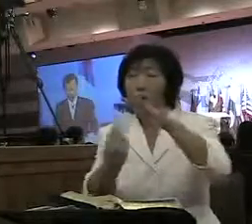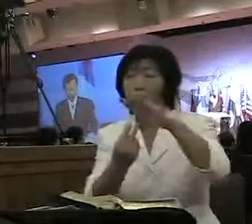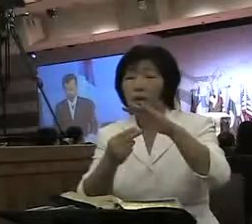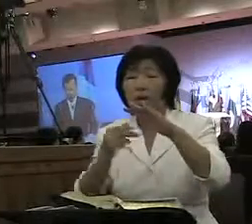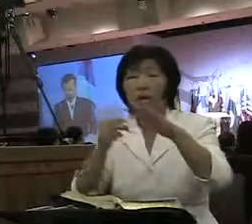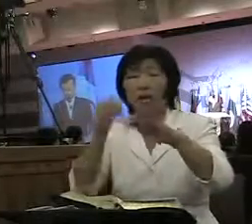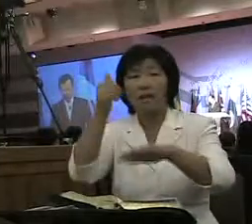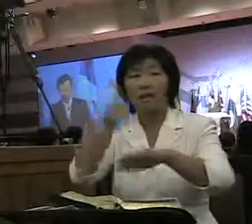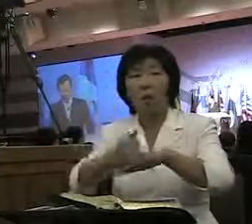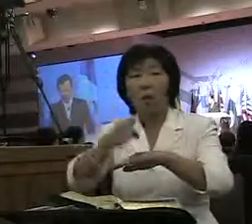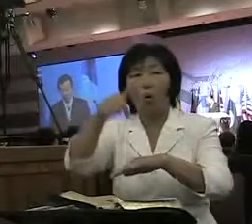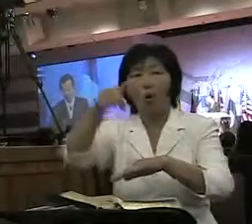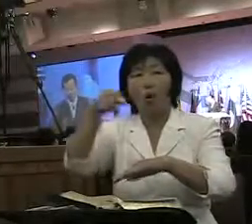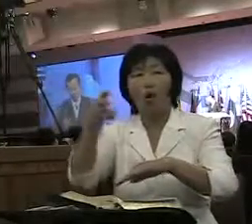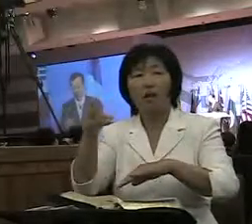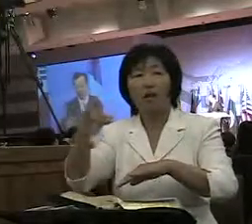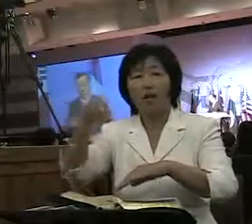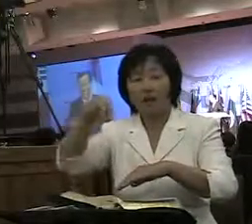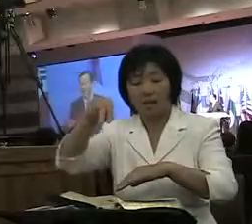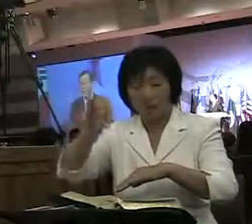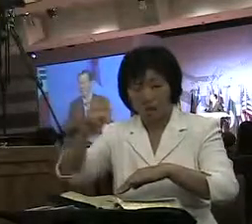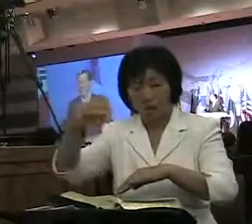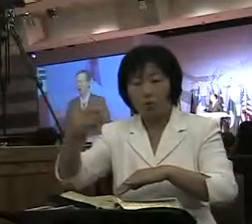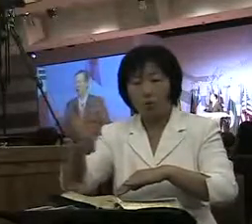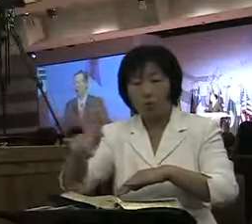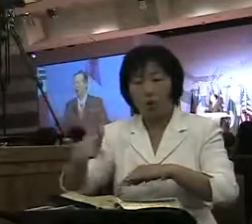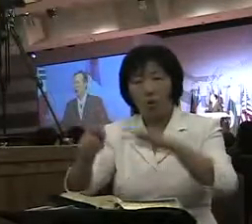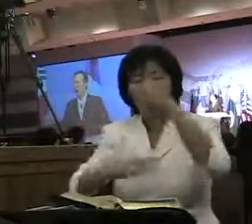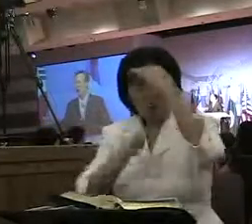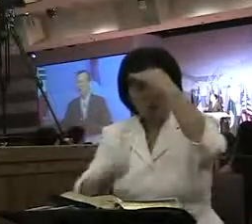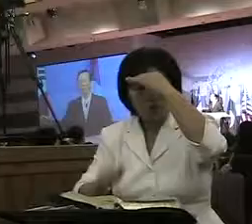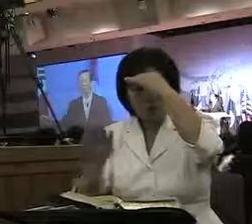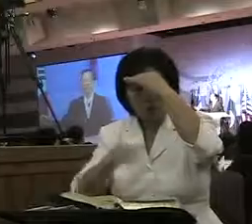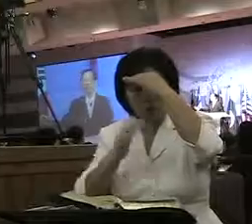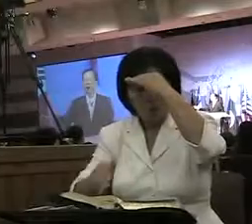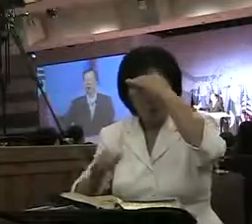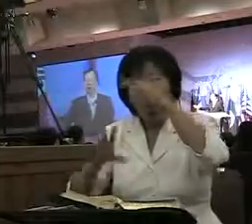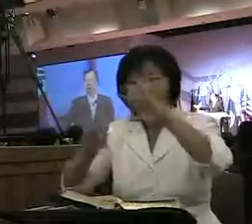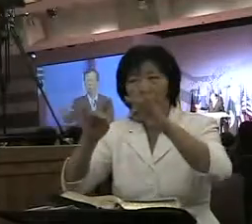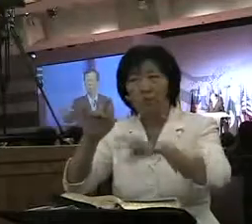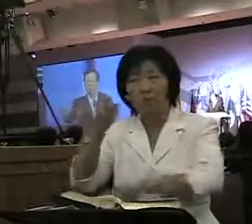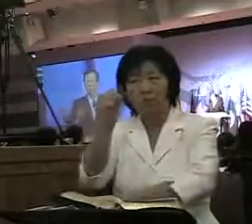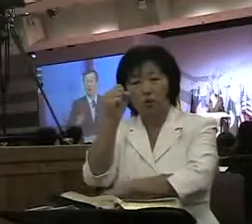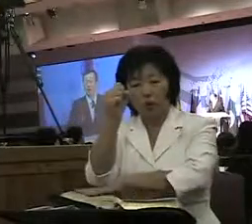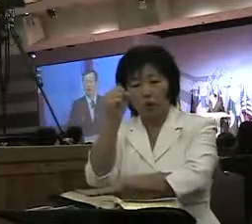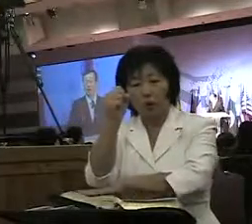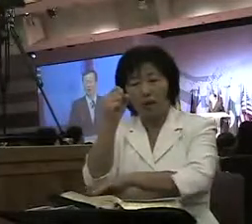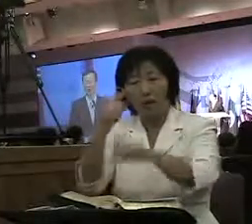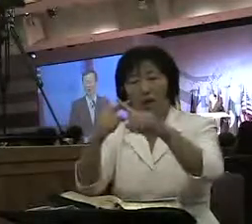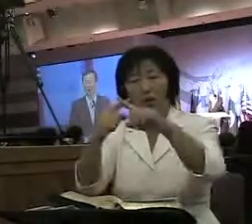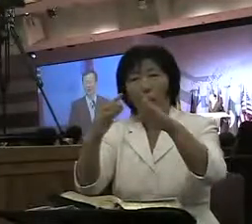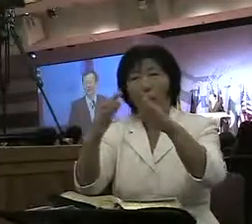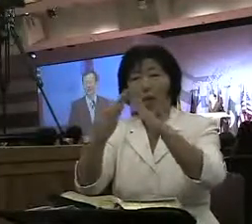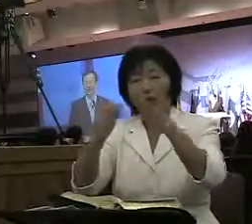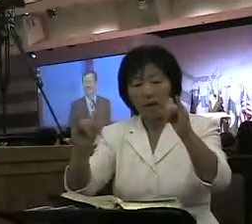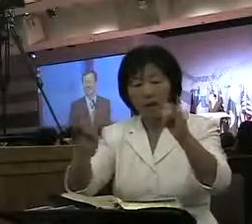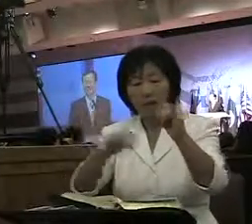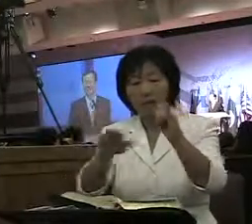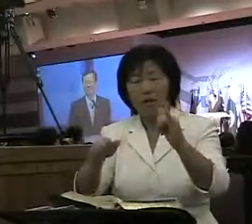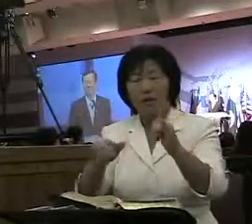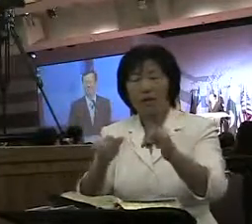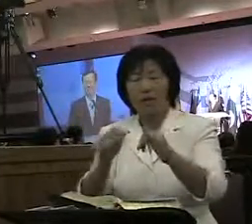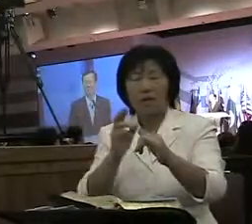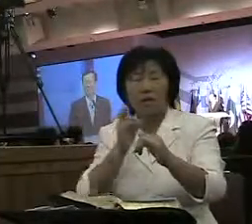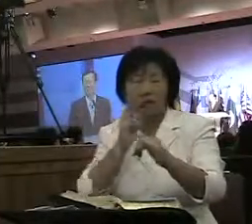요한계시록에 성도들을 보면은요, 그때 초대교회는 엄청난 핍박과 순환 가운데 있었습니다.